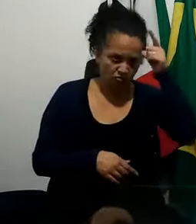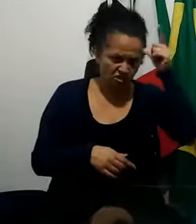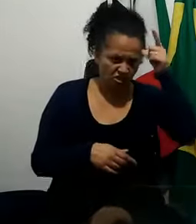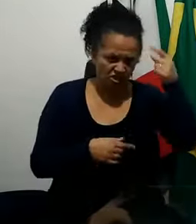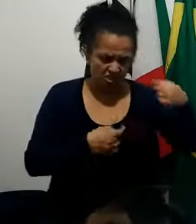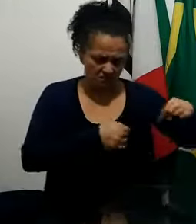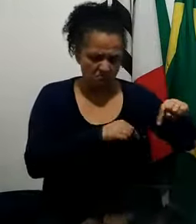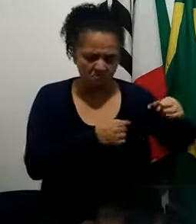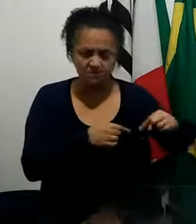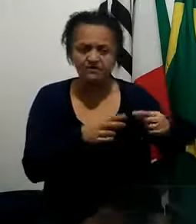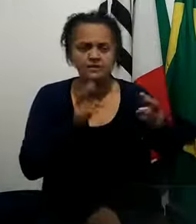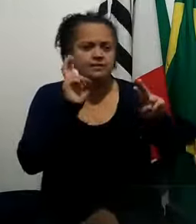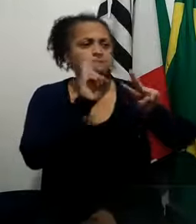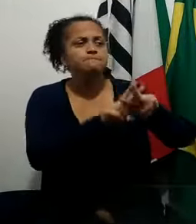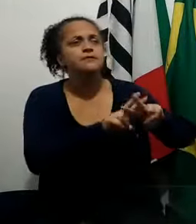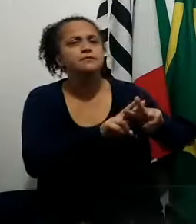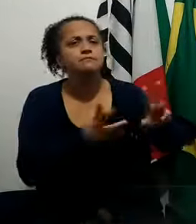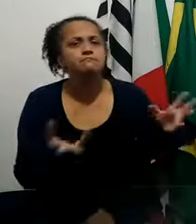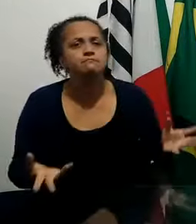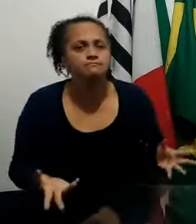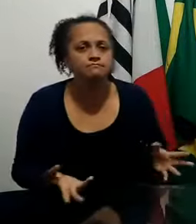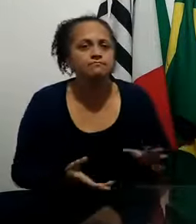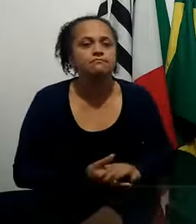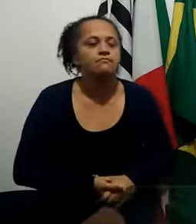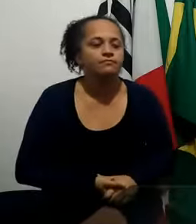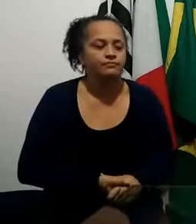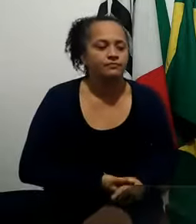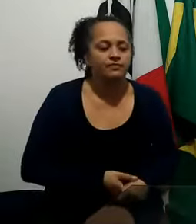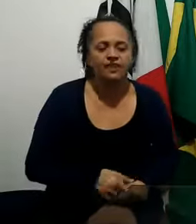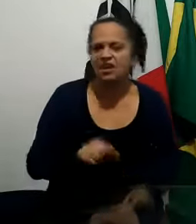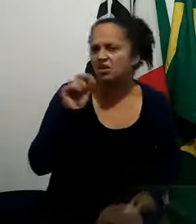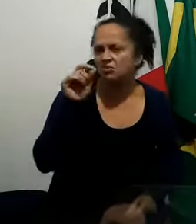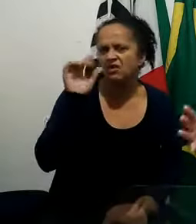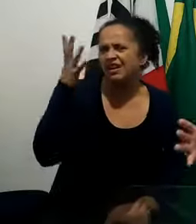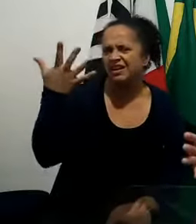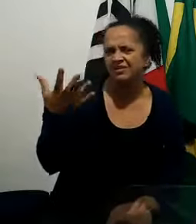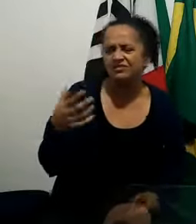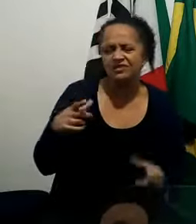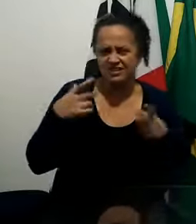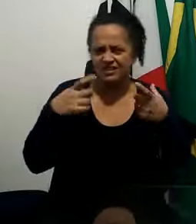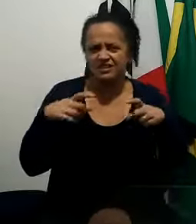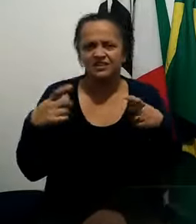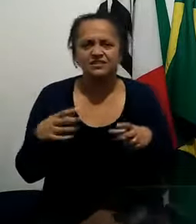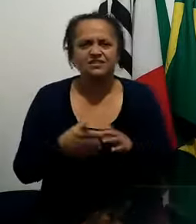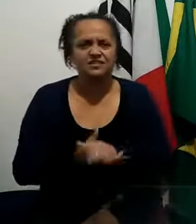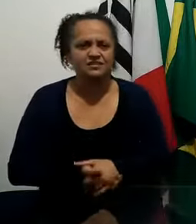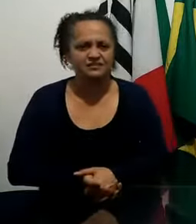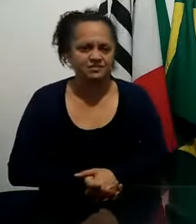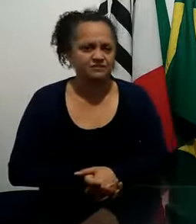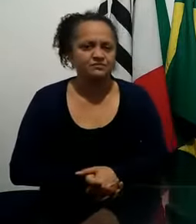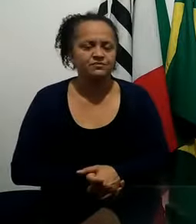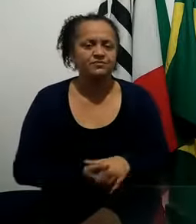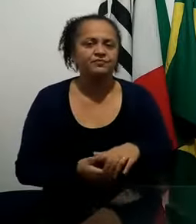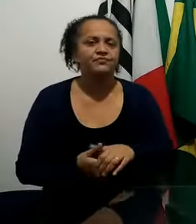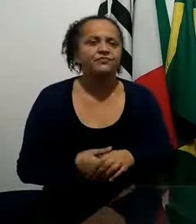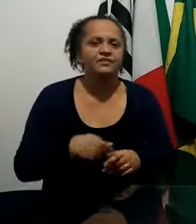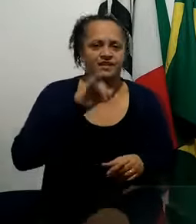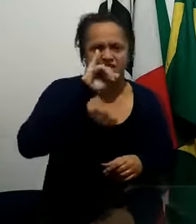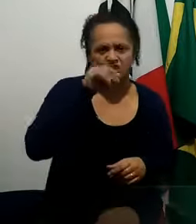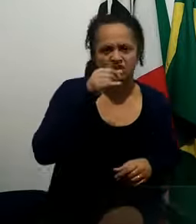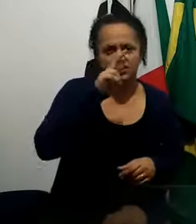Né? Nessa planície de Israel, em Samaria, na região da Palestina, Jeremias